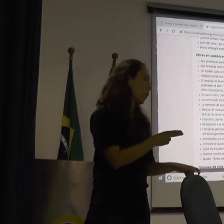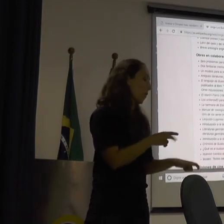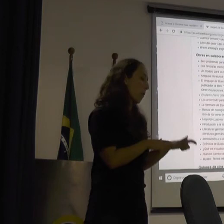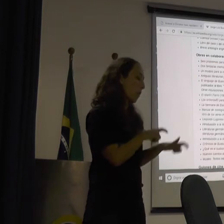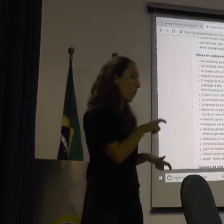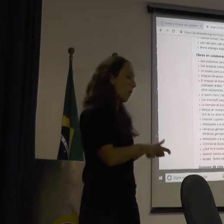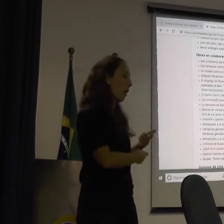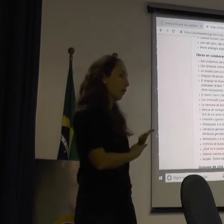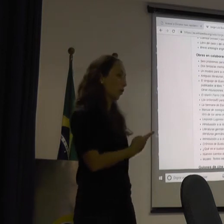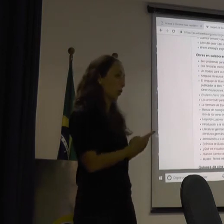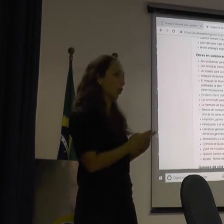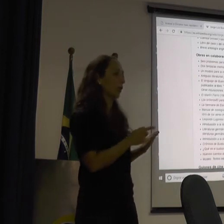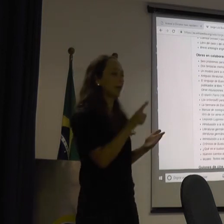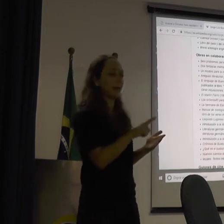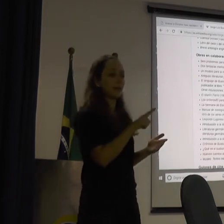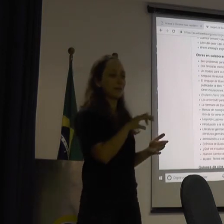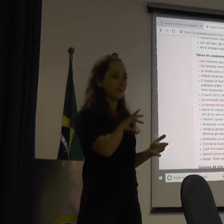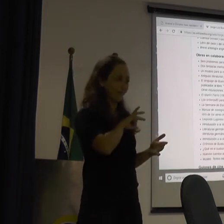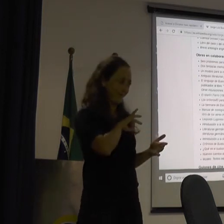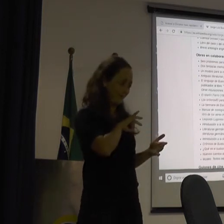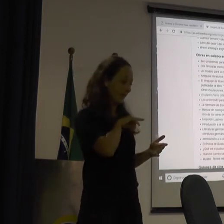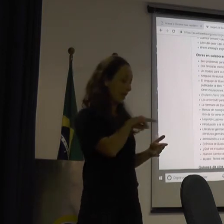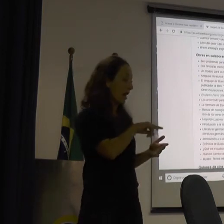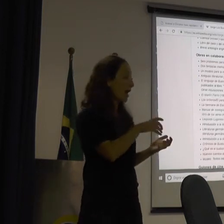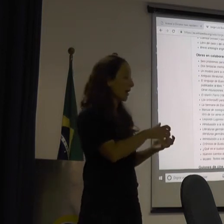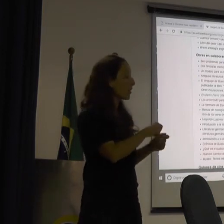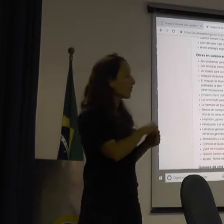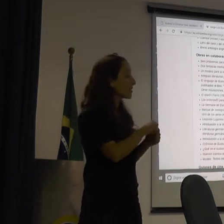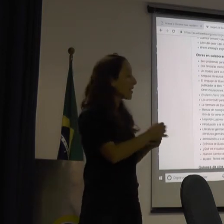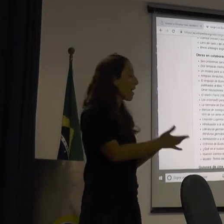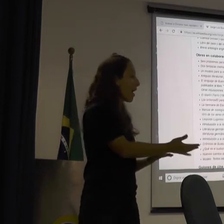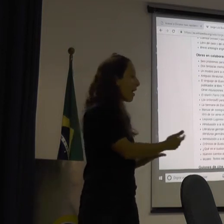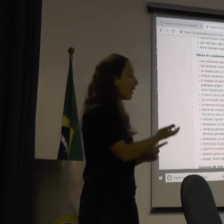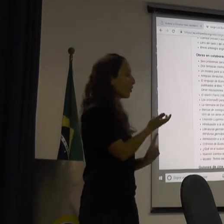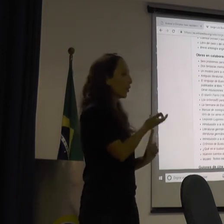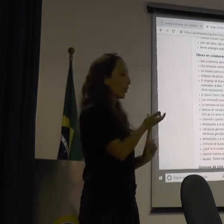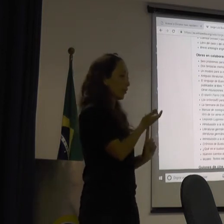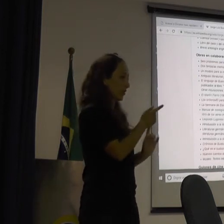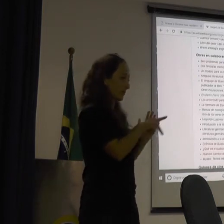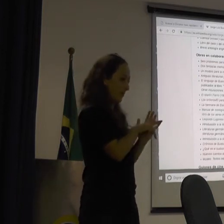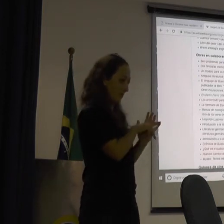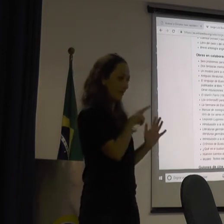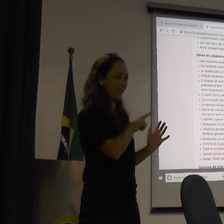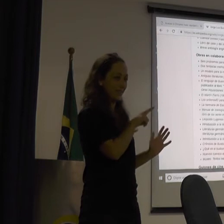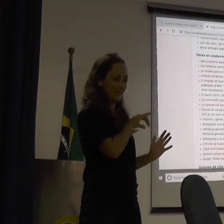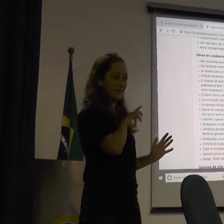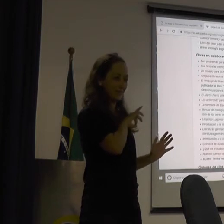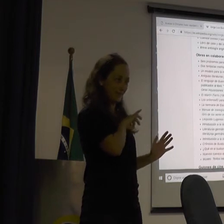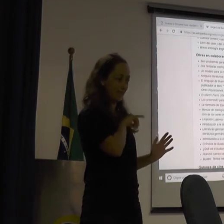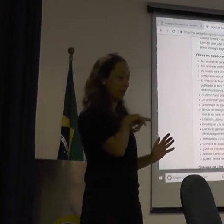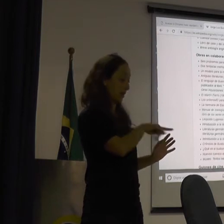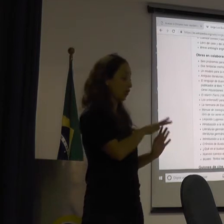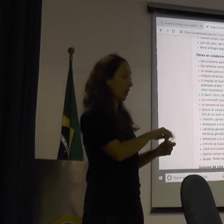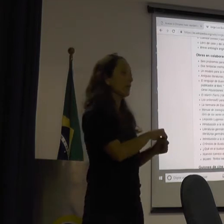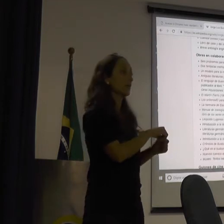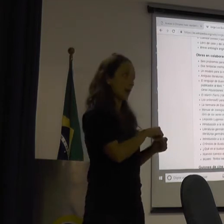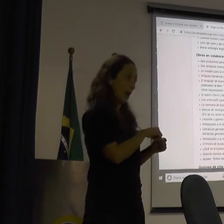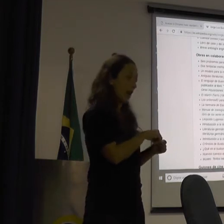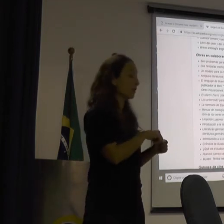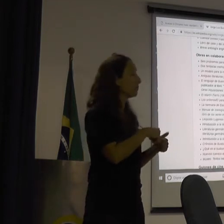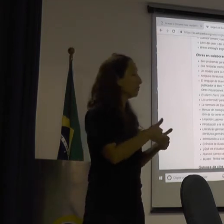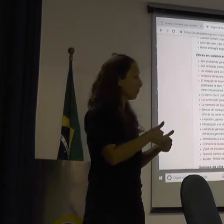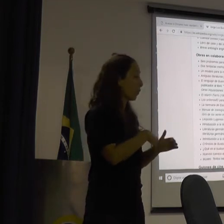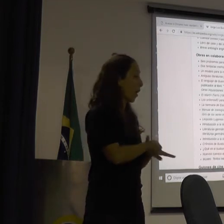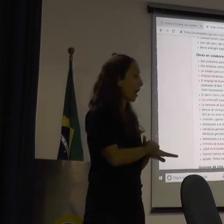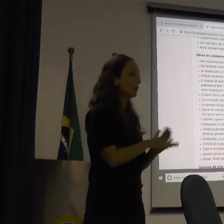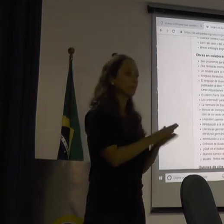por exemplo, que eles gostavam muito, uma antologia do conto policial, eles publicaram, mas eles fizeram várias que não foram publicadas. E no caso,